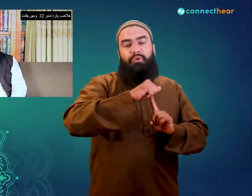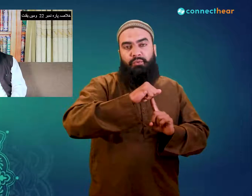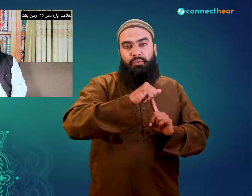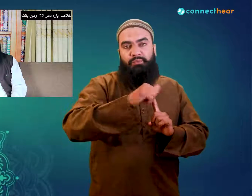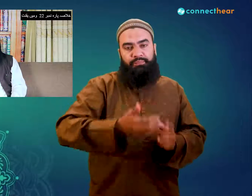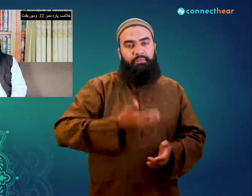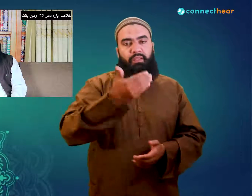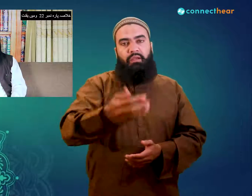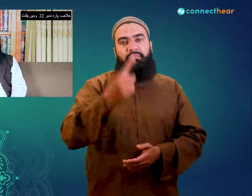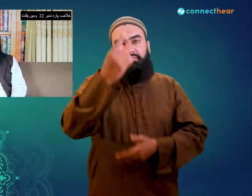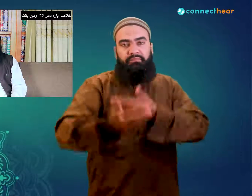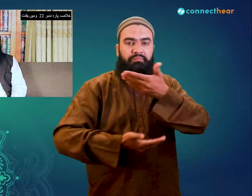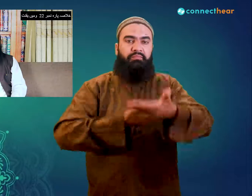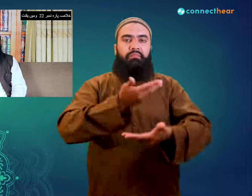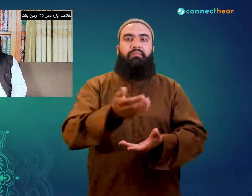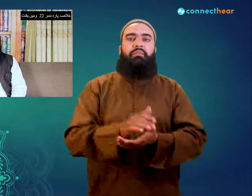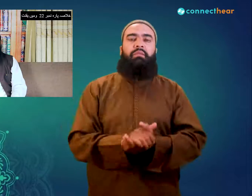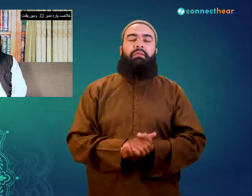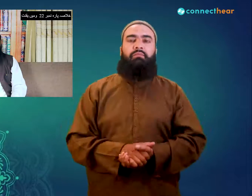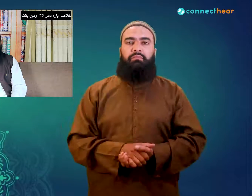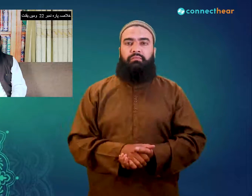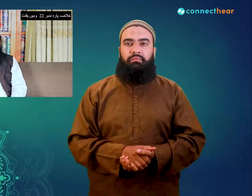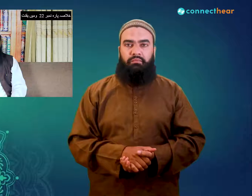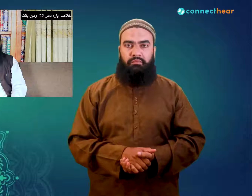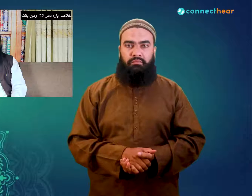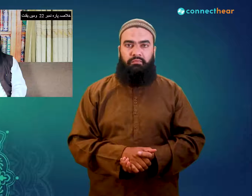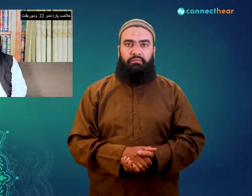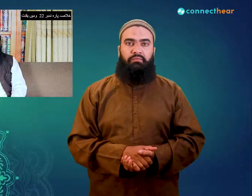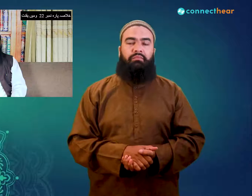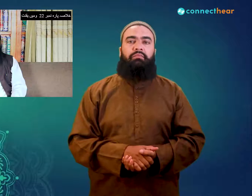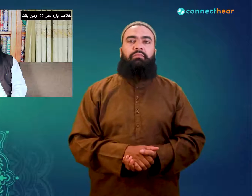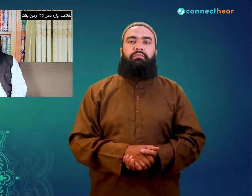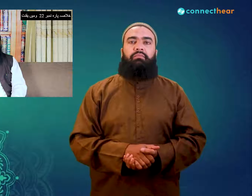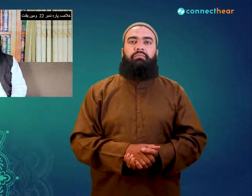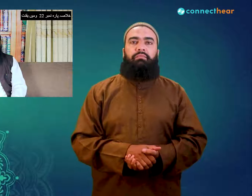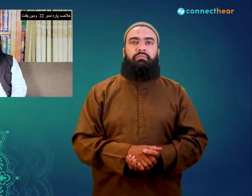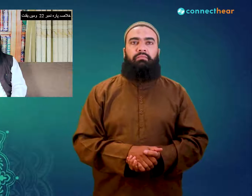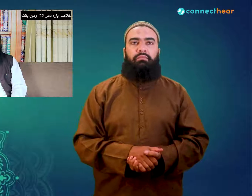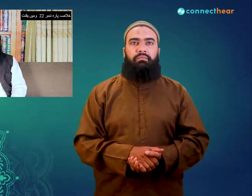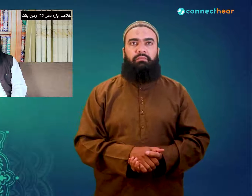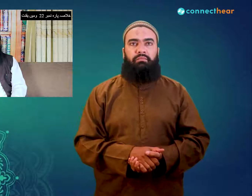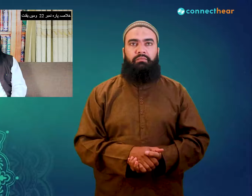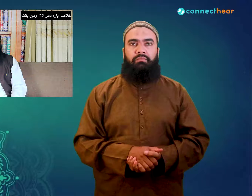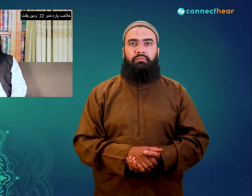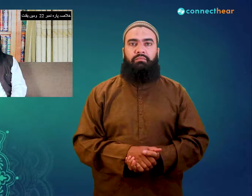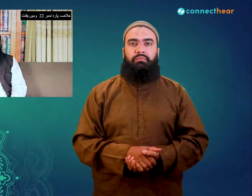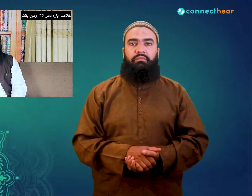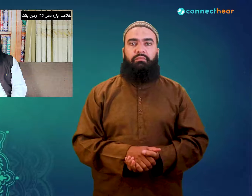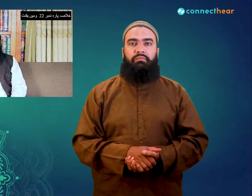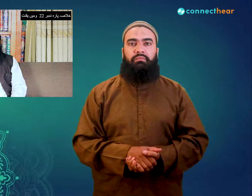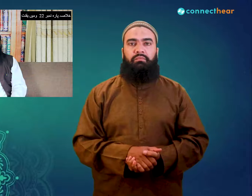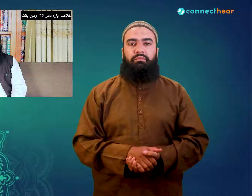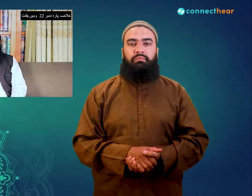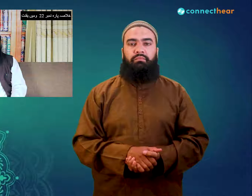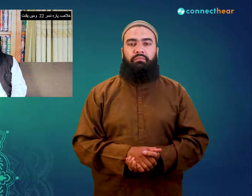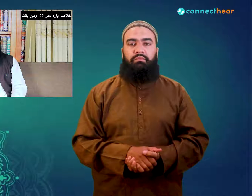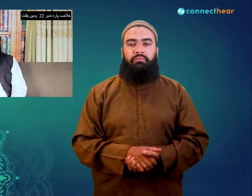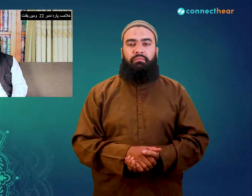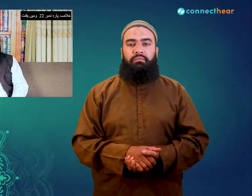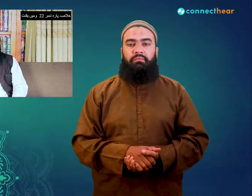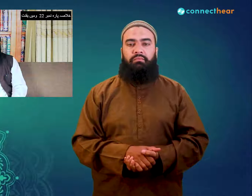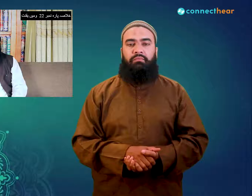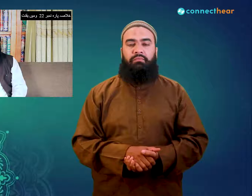آیت نمبر 33، وَقَرْنَ فِي بُيُوتِكُنَّ وَلَا تَبَرَّجْنَ تَبَرُّجَ الْجَاهِلِيَّةِ